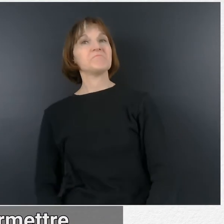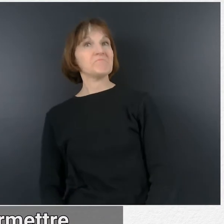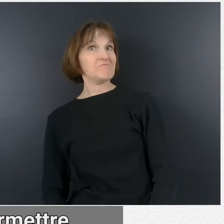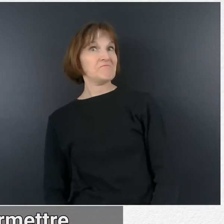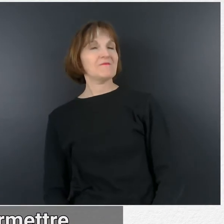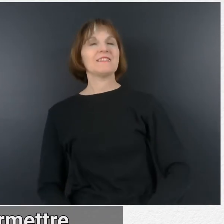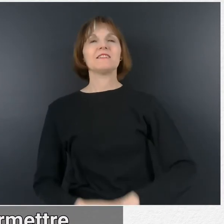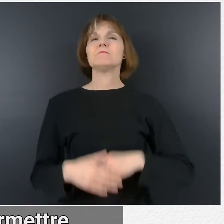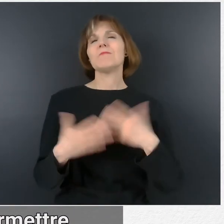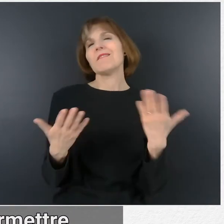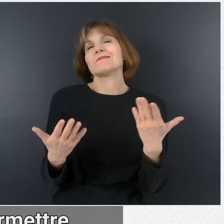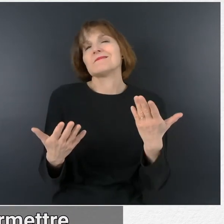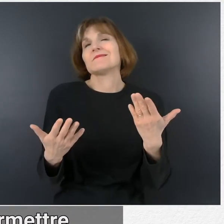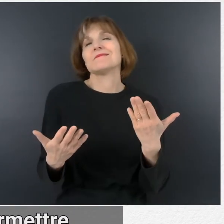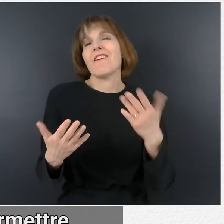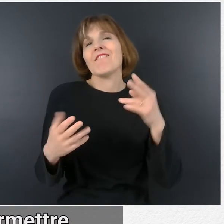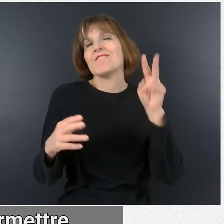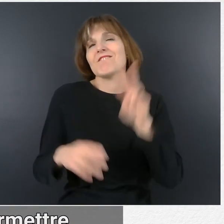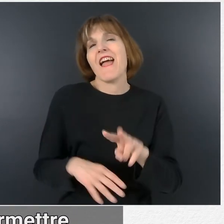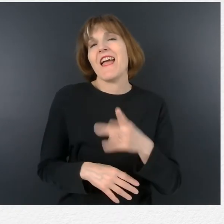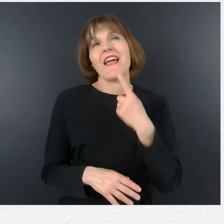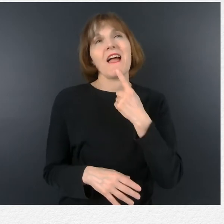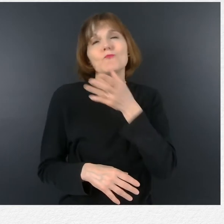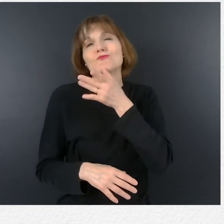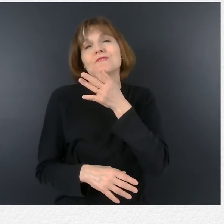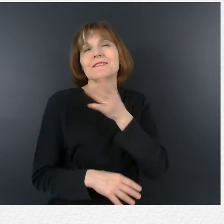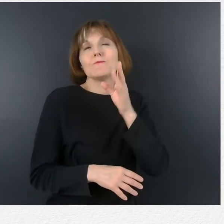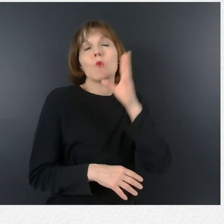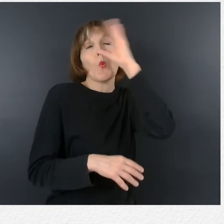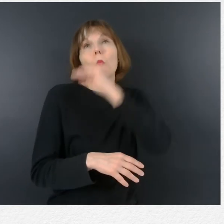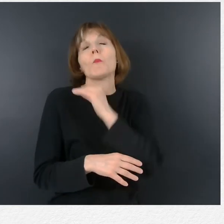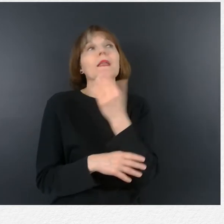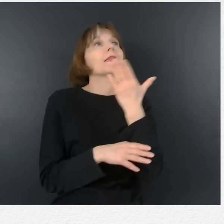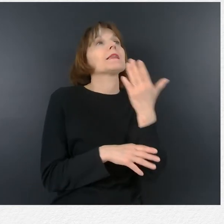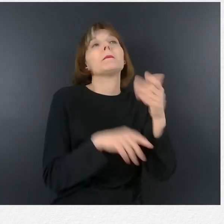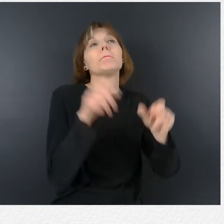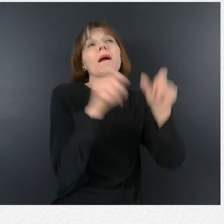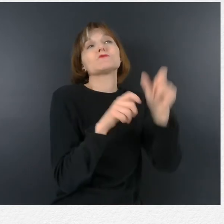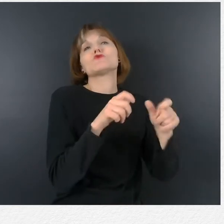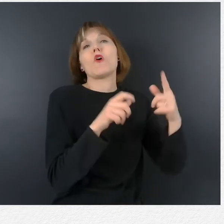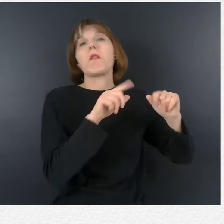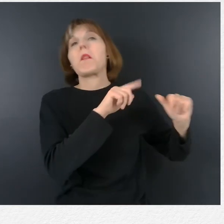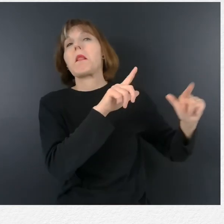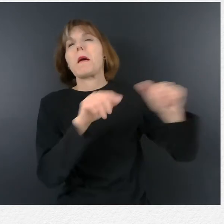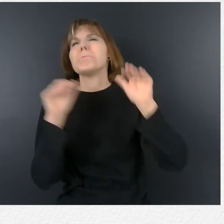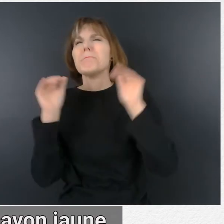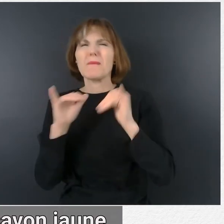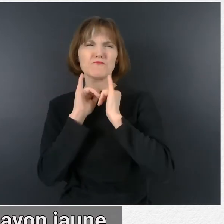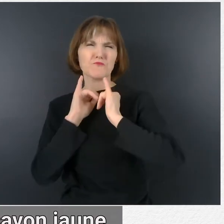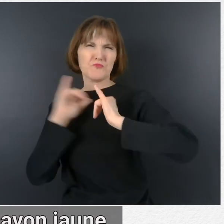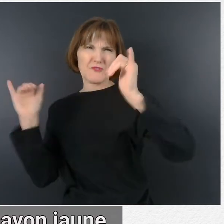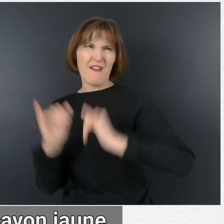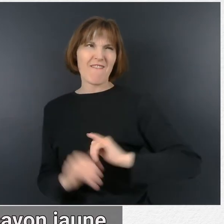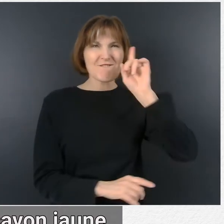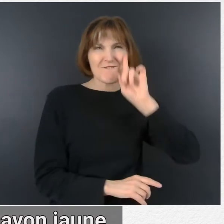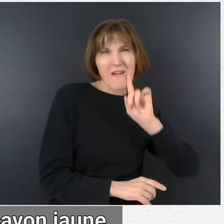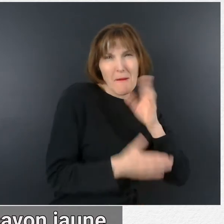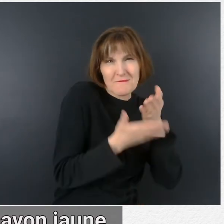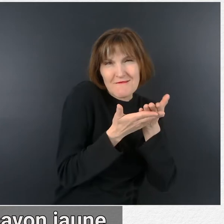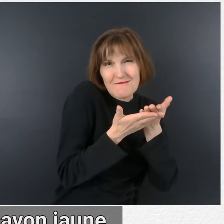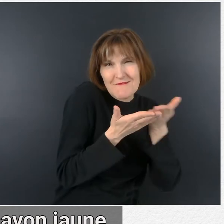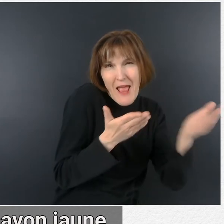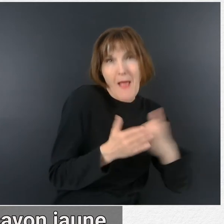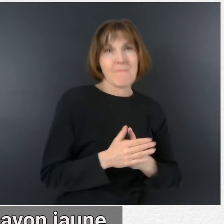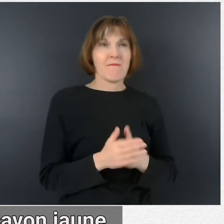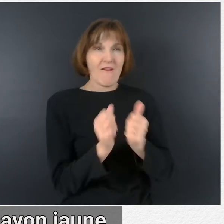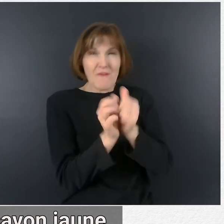ne peut se permettre d'ignorer ses semblables. Car une très humble femme de ménage et un pas de savon jaune